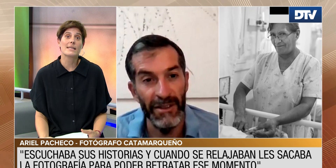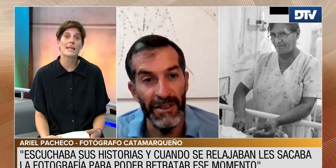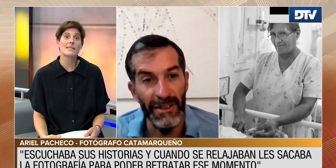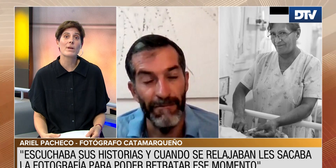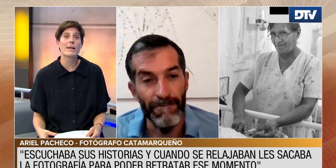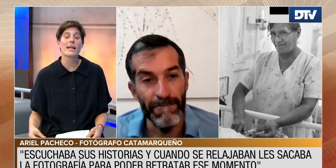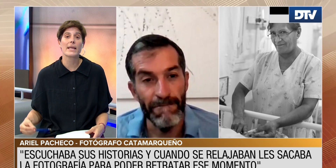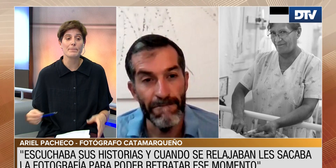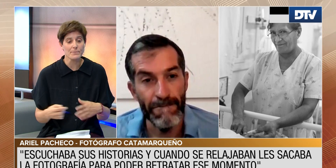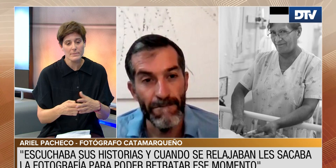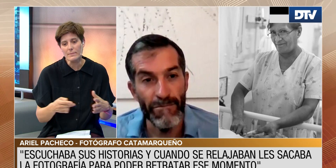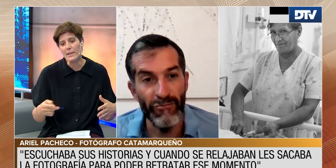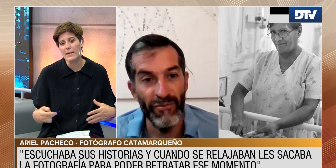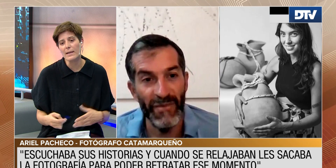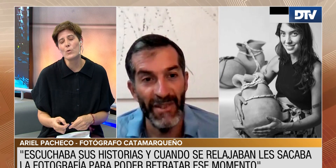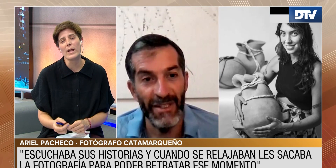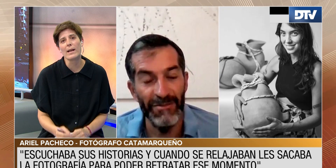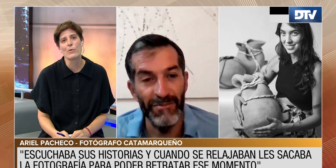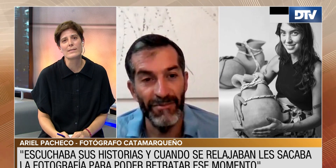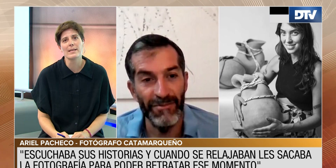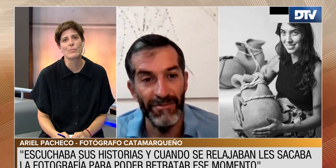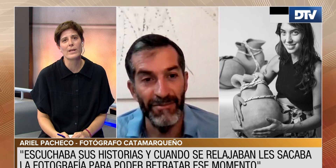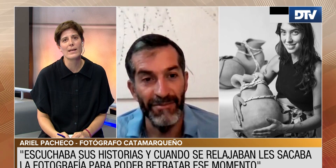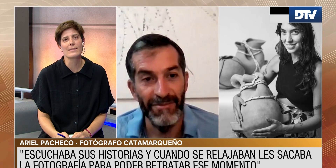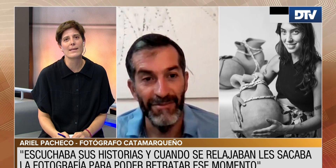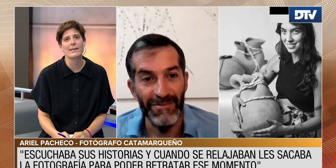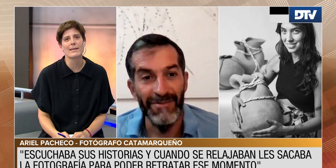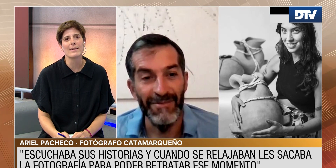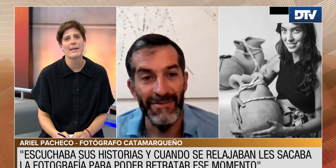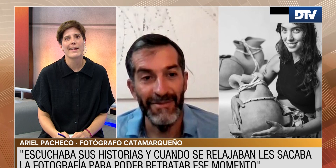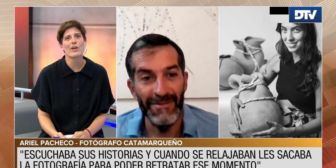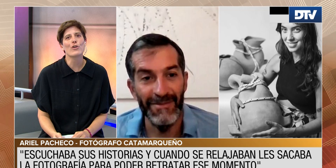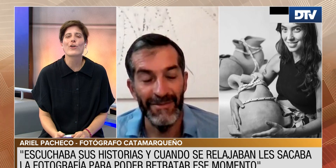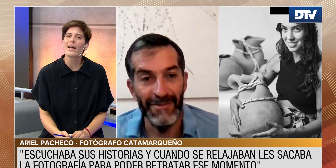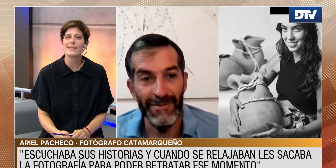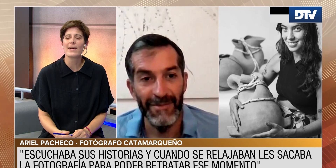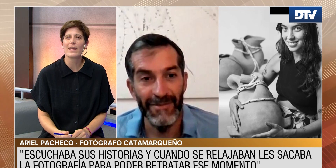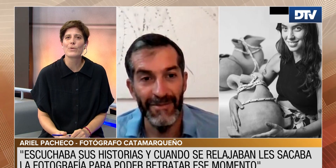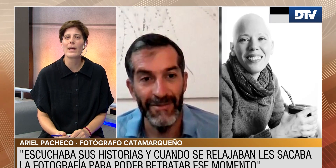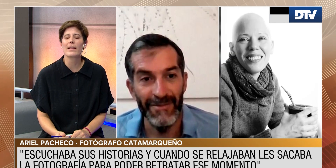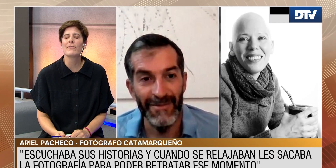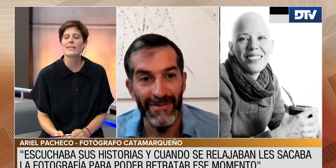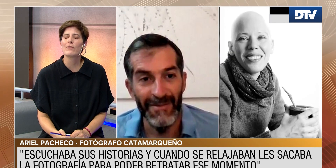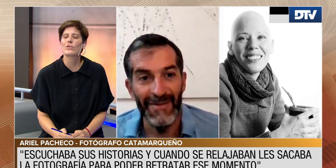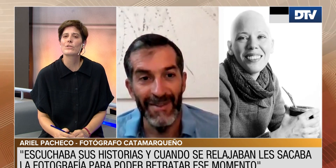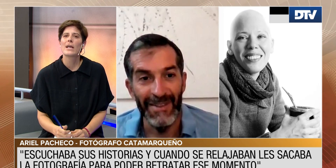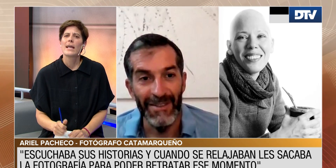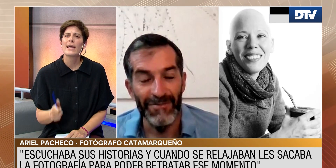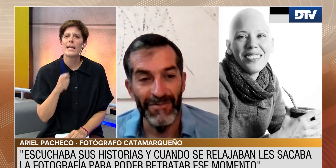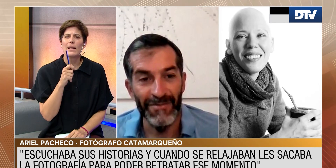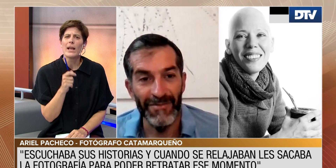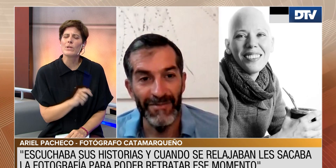Claramente, sí, es una manera de curar la muestra y ponerlas en concordancia cada una de esas